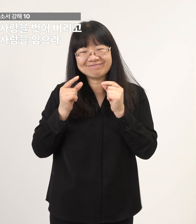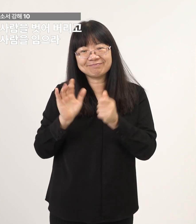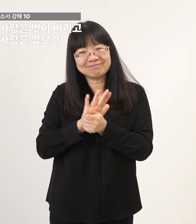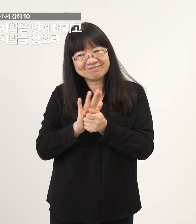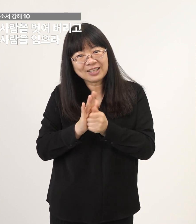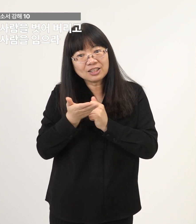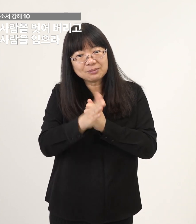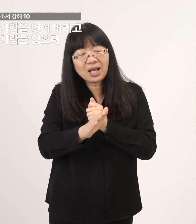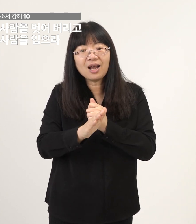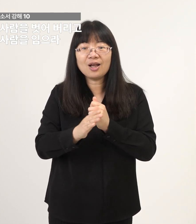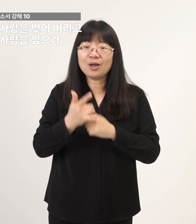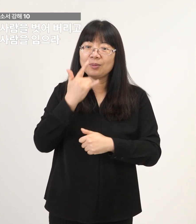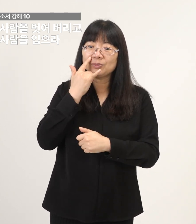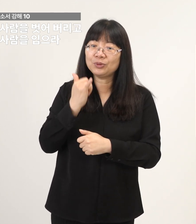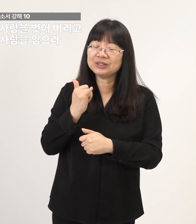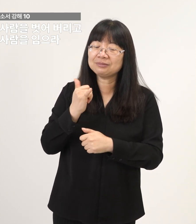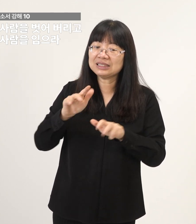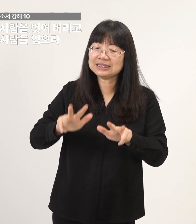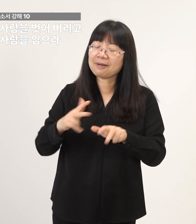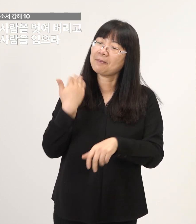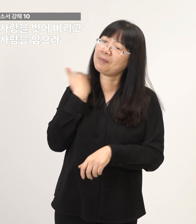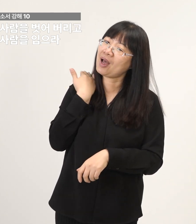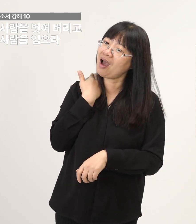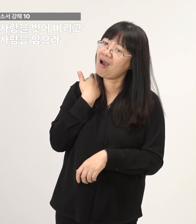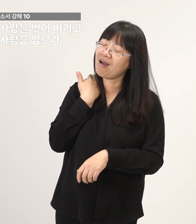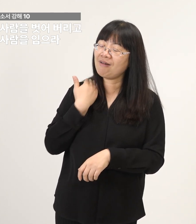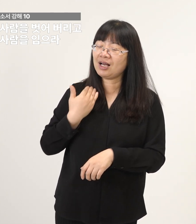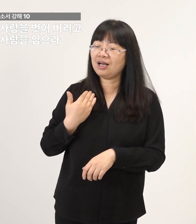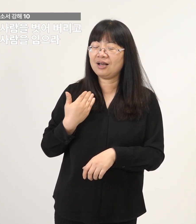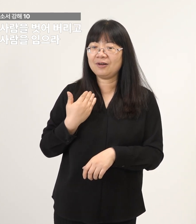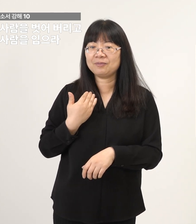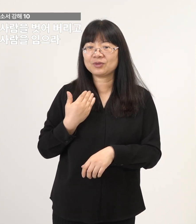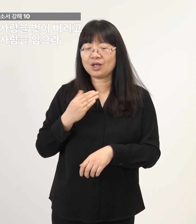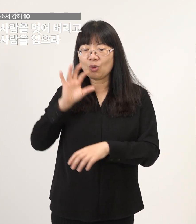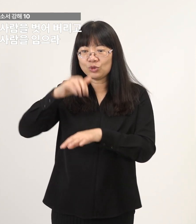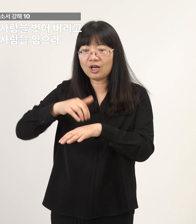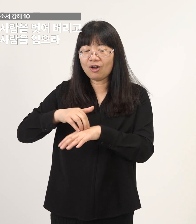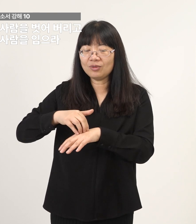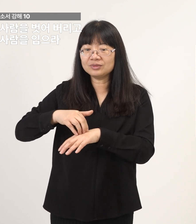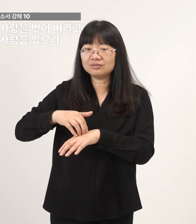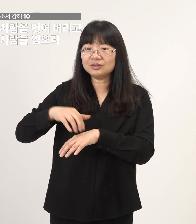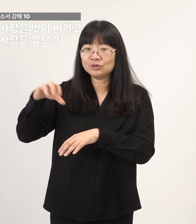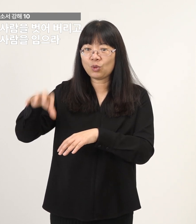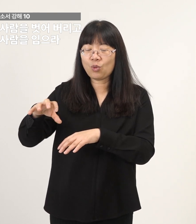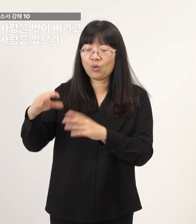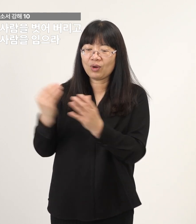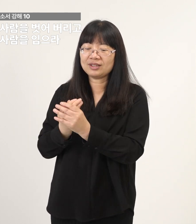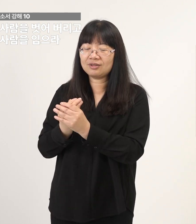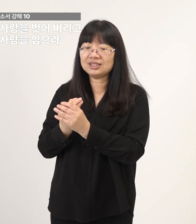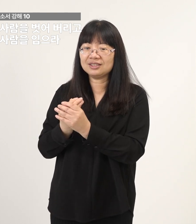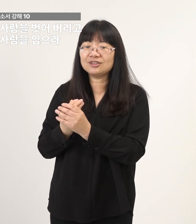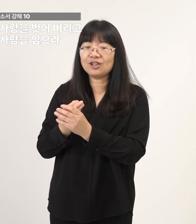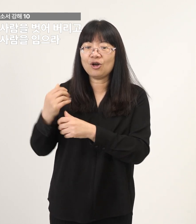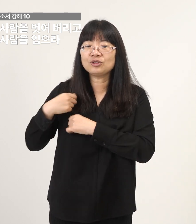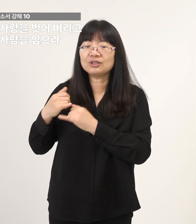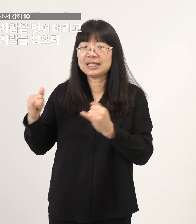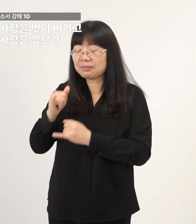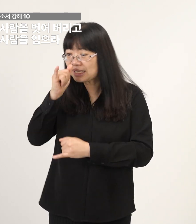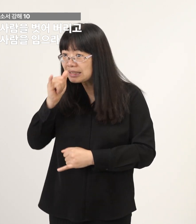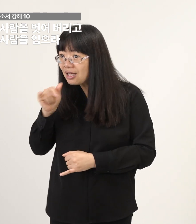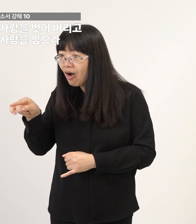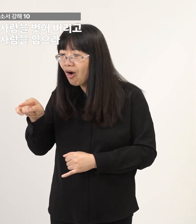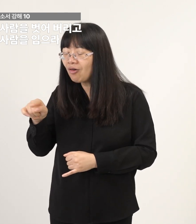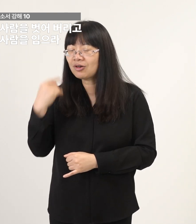들어가면 갑자기 표정들이 거의 사탄방불한 표정들이 됩니다. 그때부터